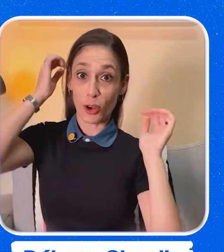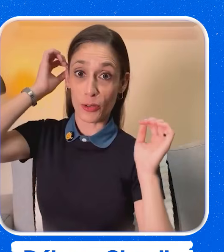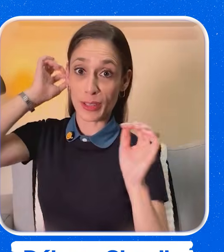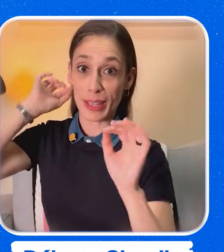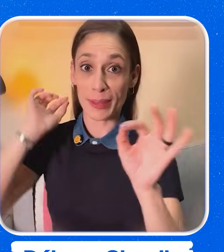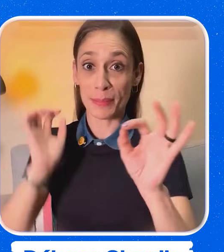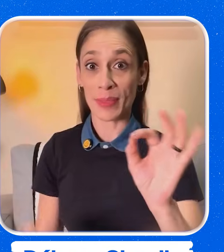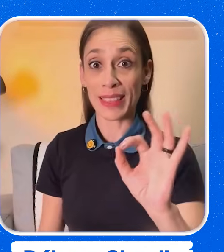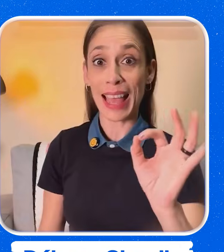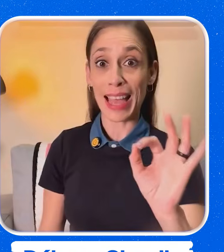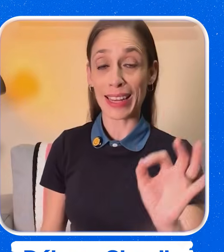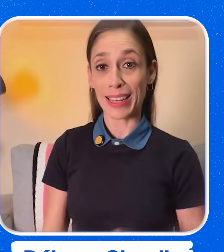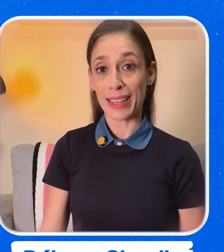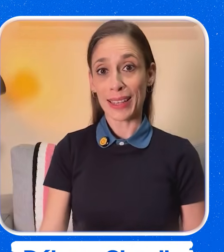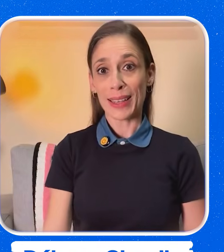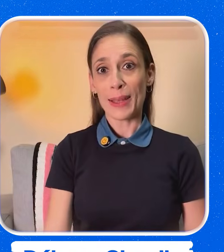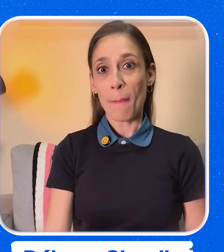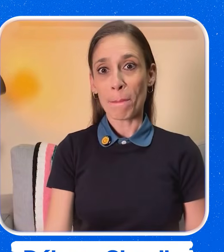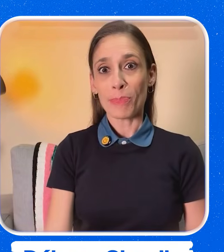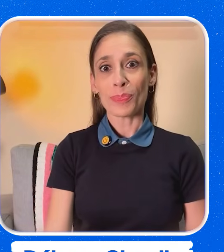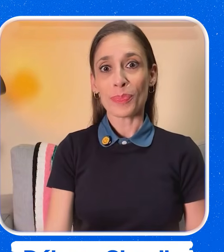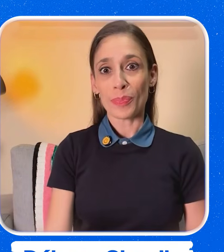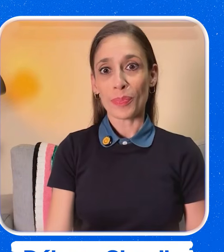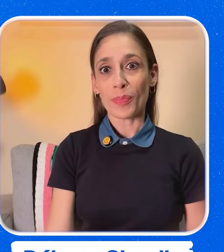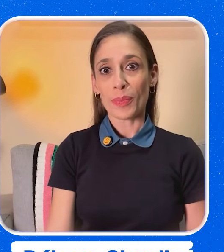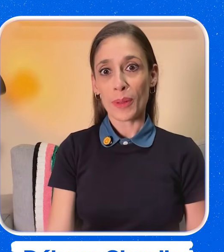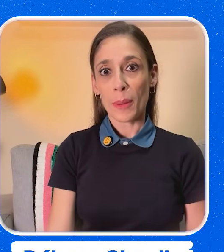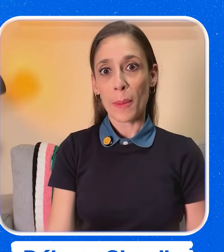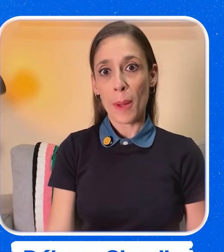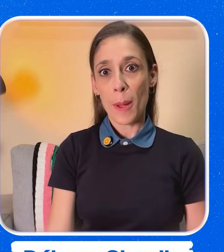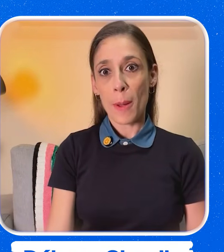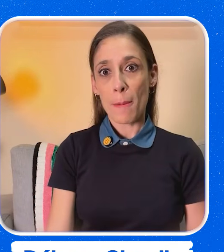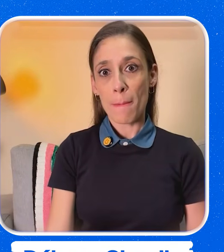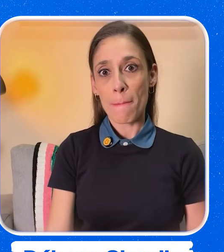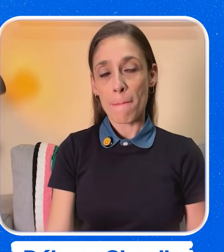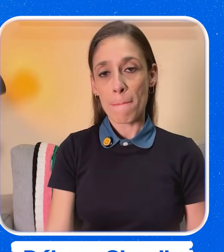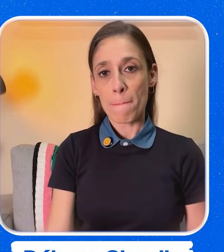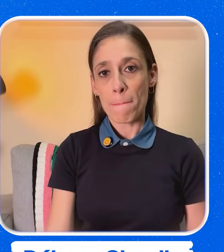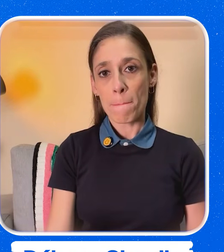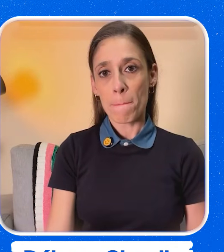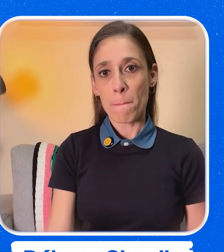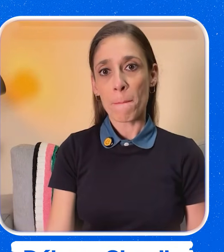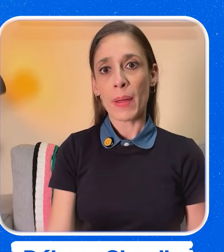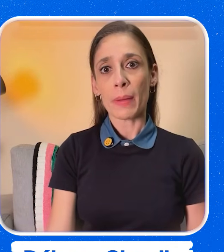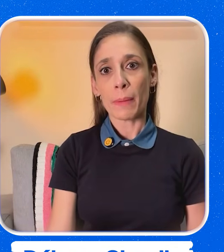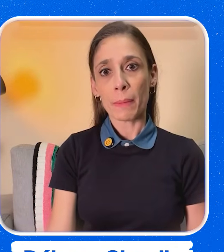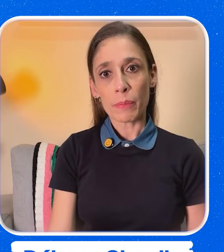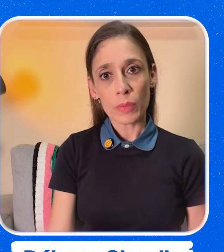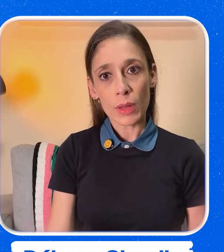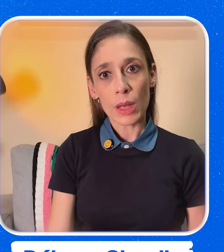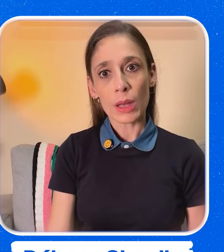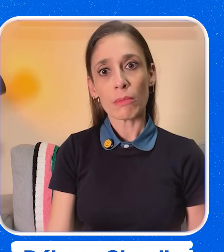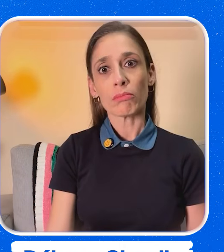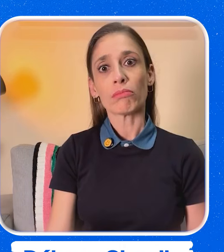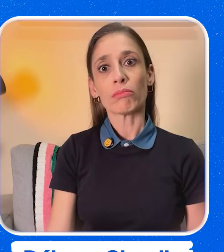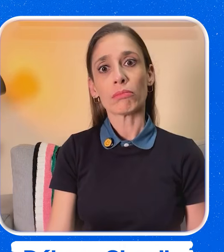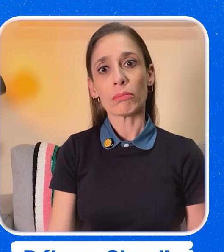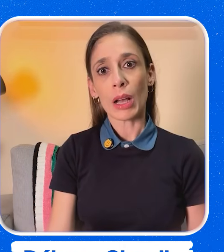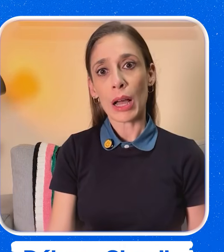gente resolve esse detalhe. Porque é algo que eu também gostaria de realizar, assim,